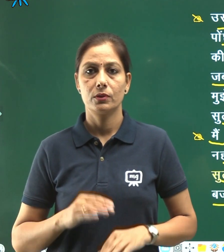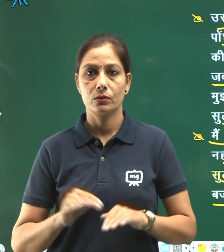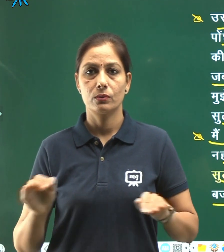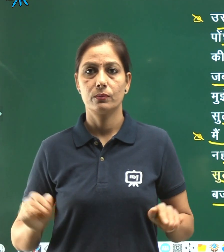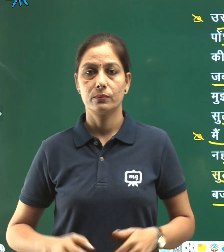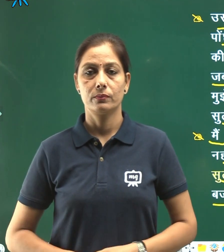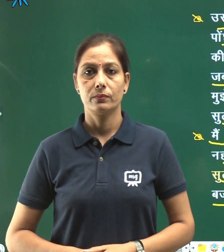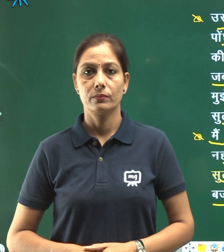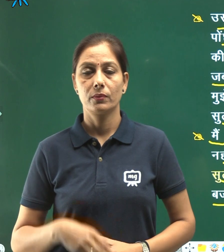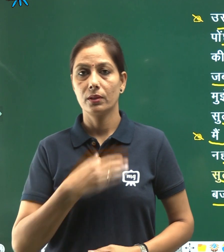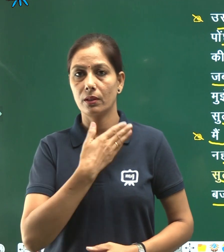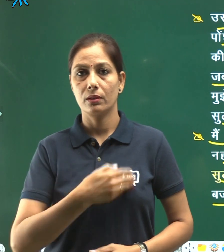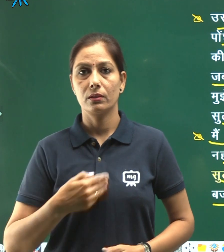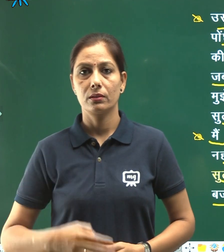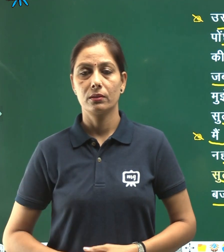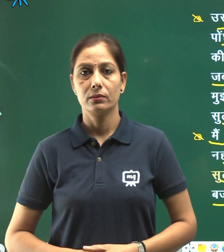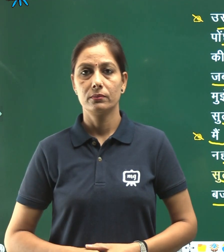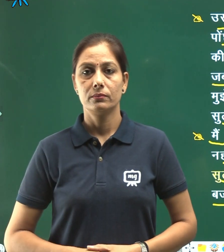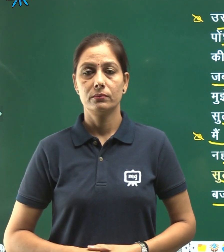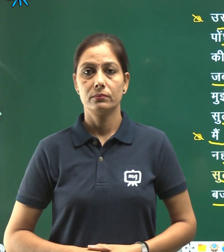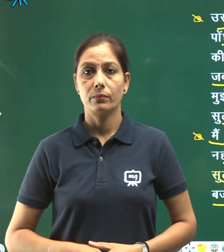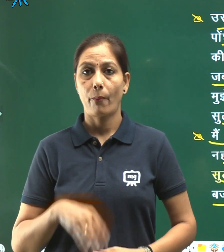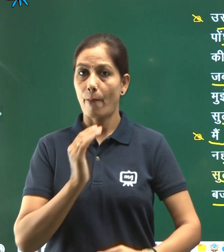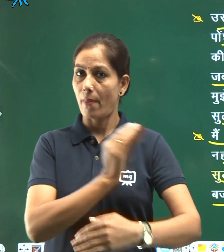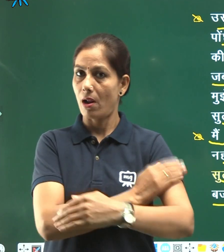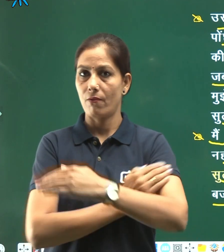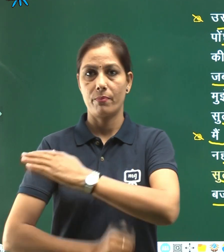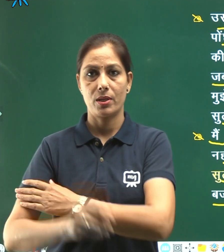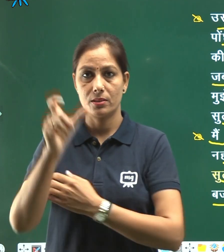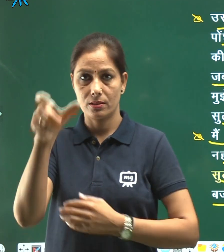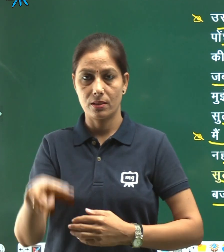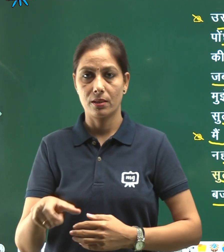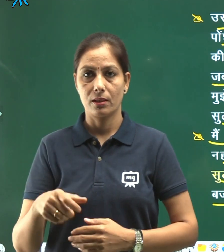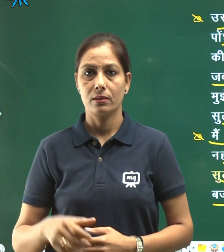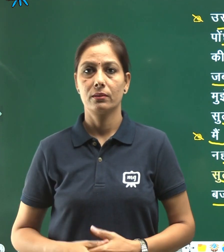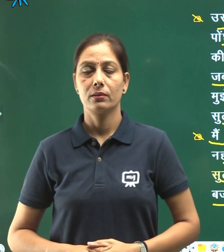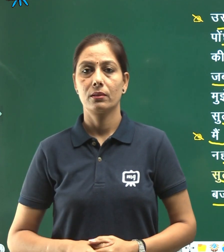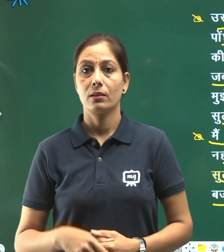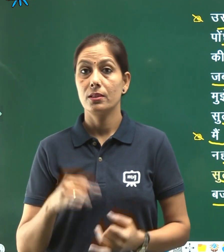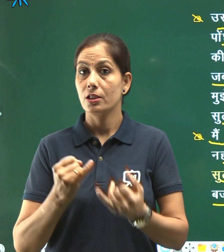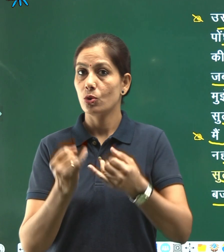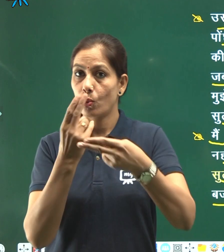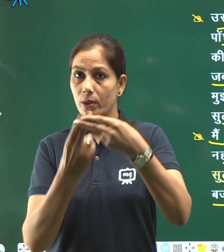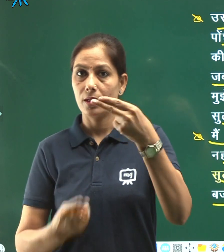बच्चों, ये थी पहलवान लुट्टन सिंह की कहानी,